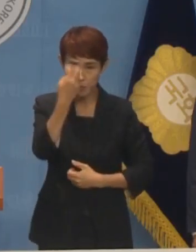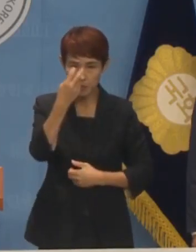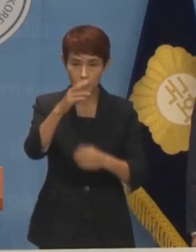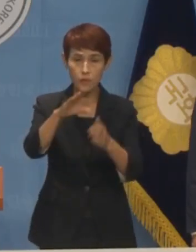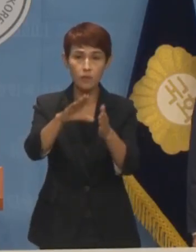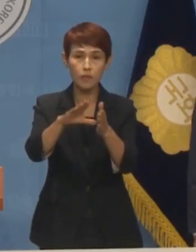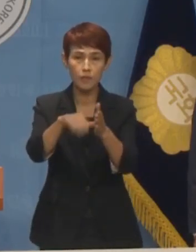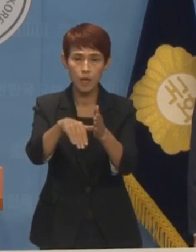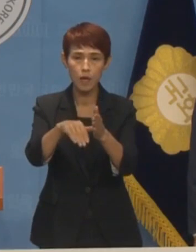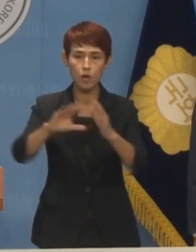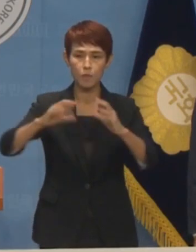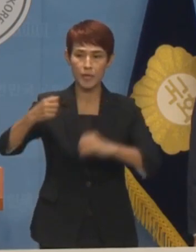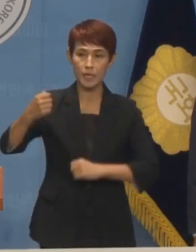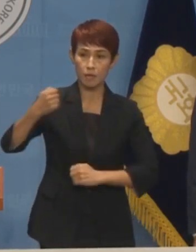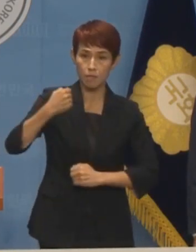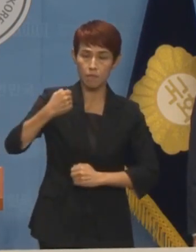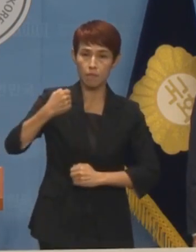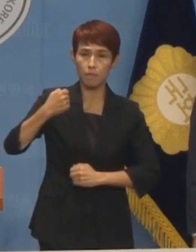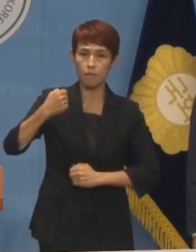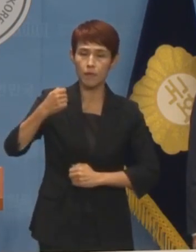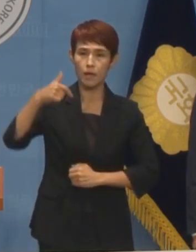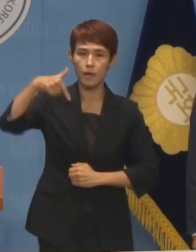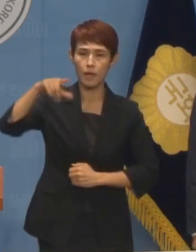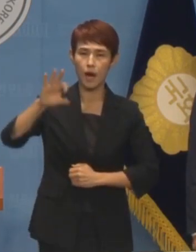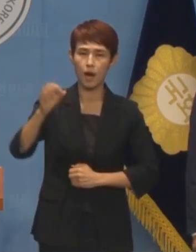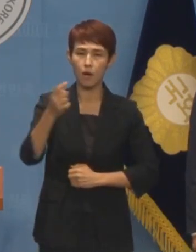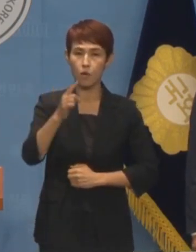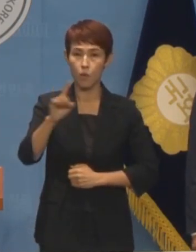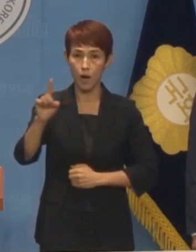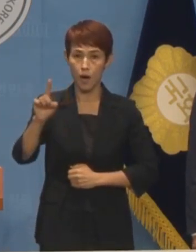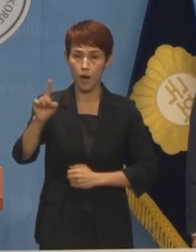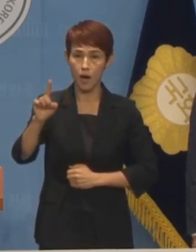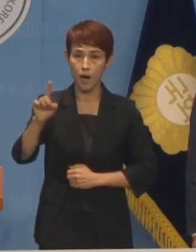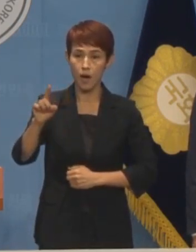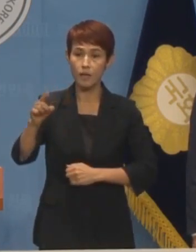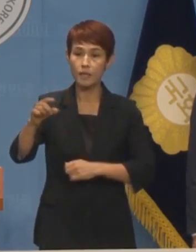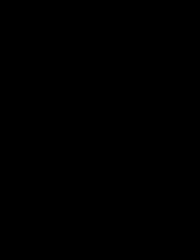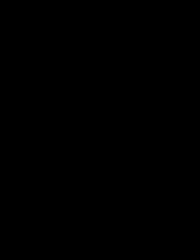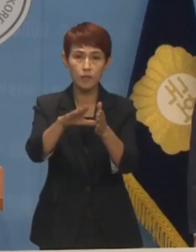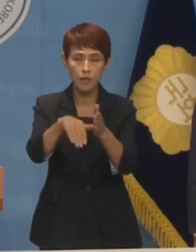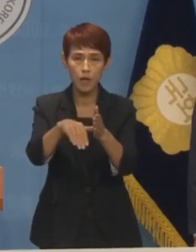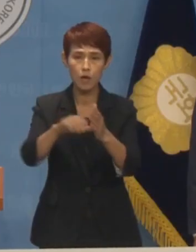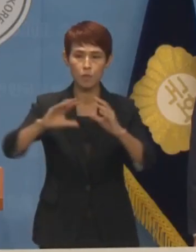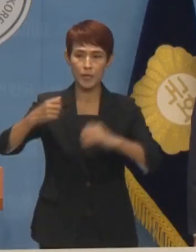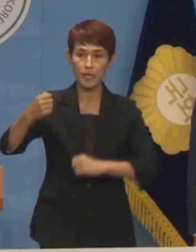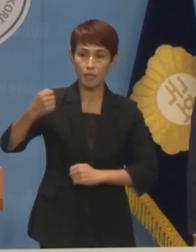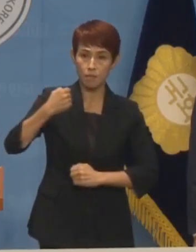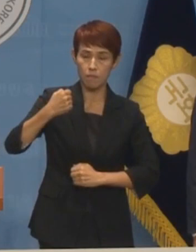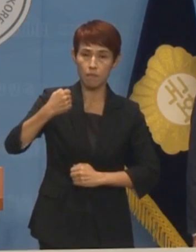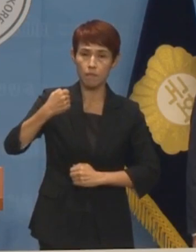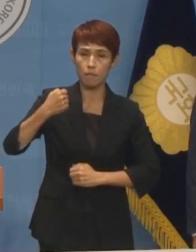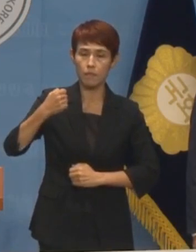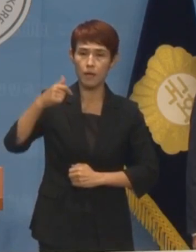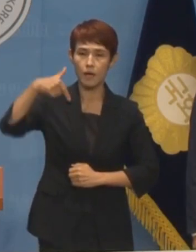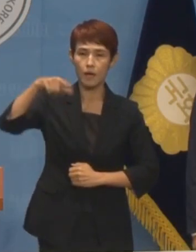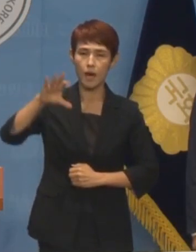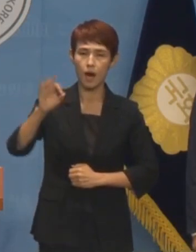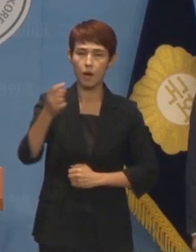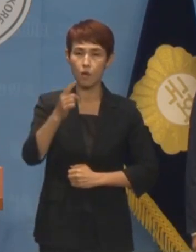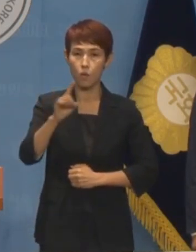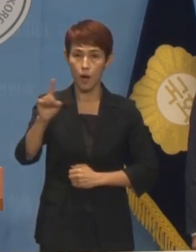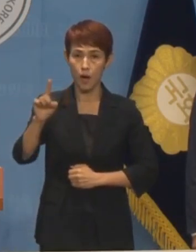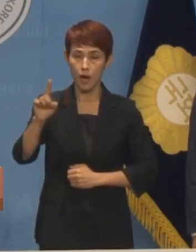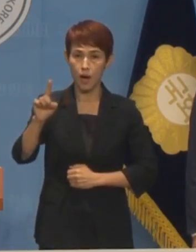과정에서 국민의힘 소속 강화군 지방의원 2명이 읍면협의회장 소속 강화군